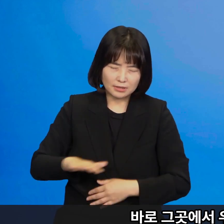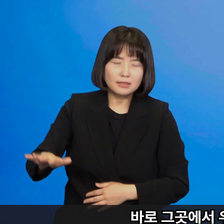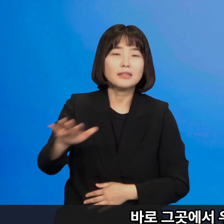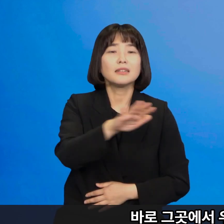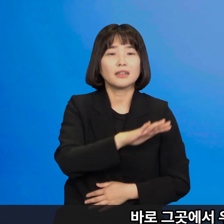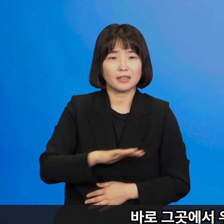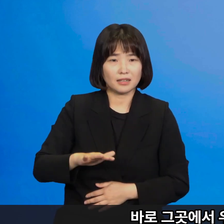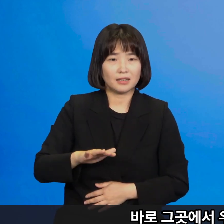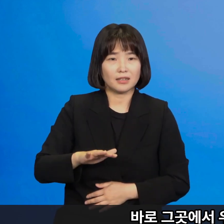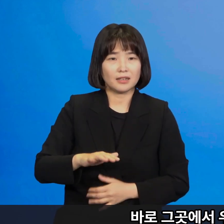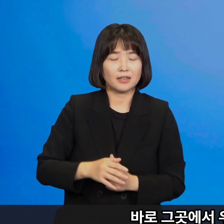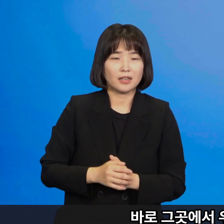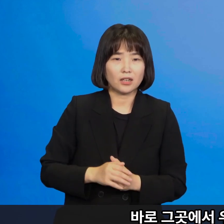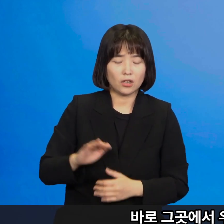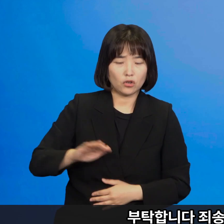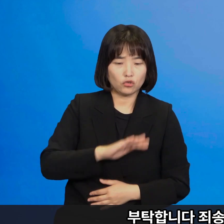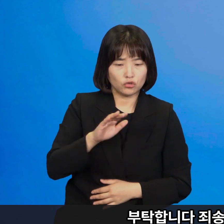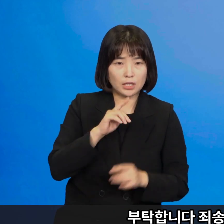우리의 말이 바뀌고